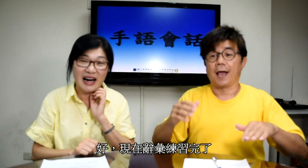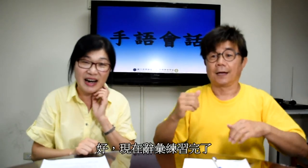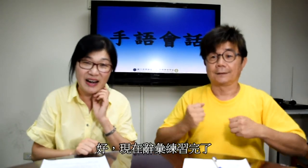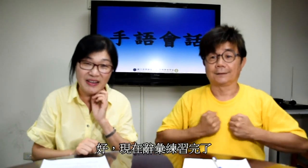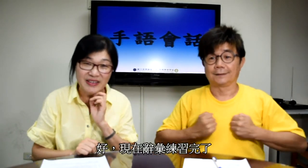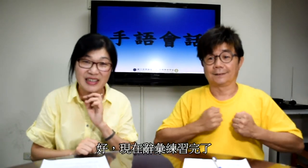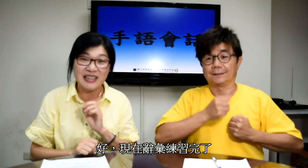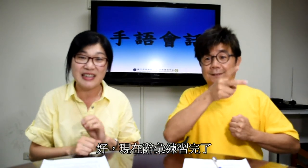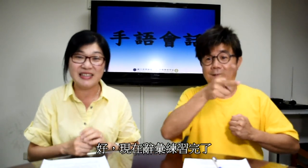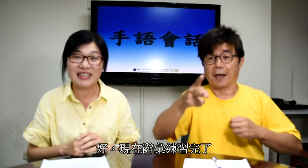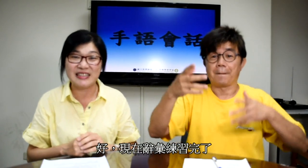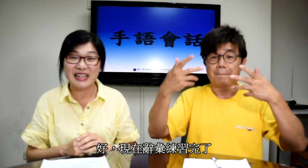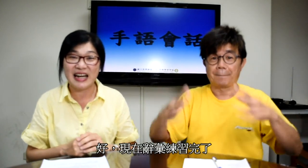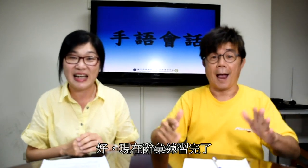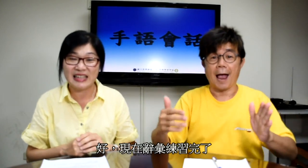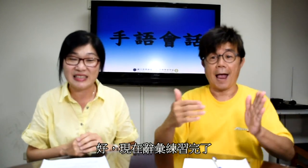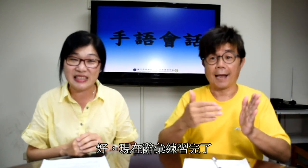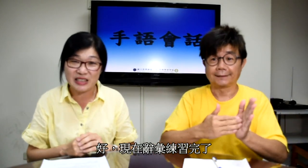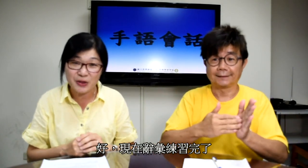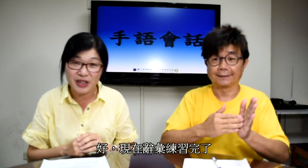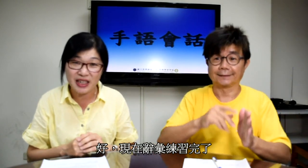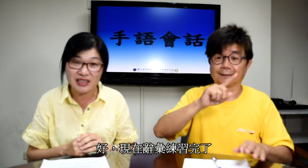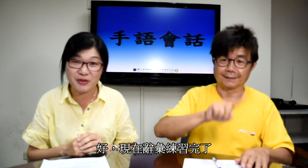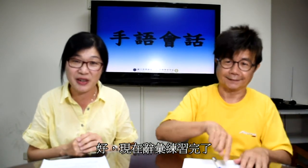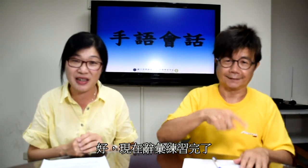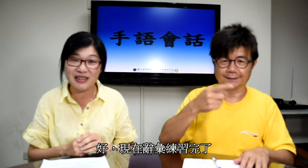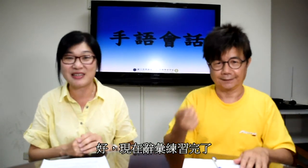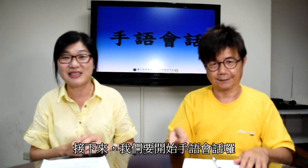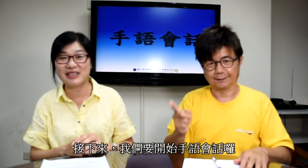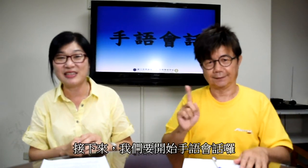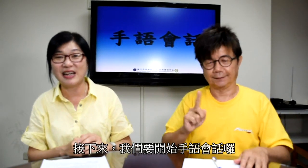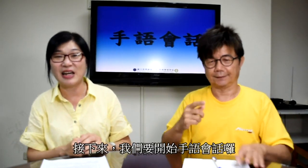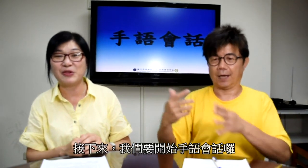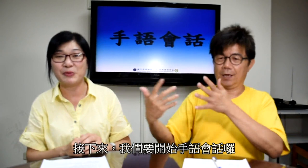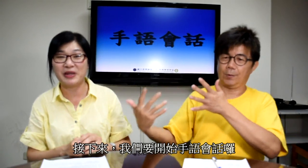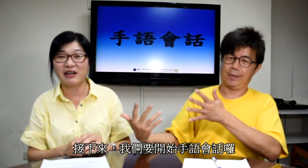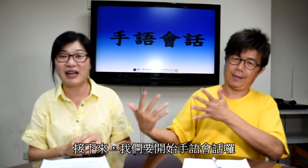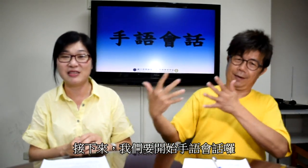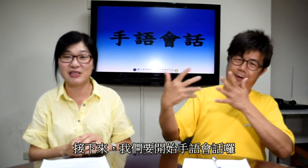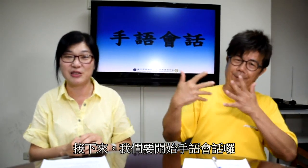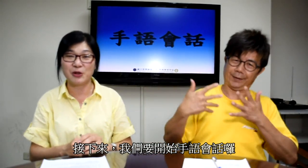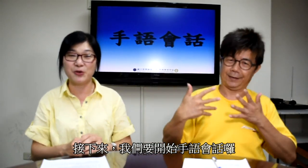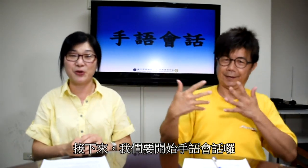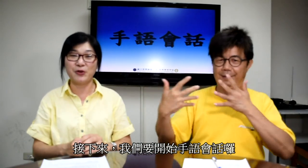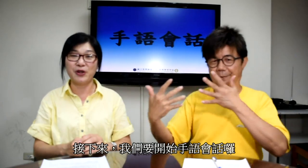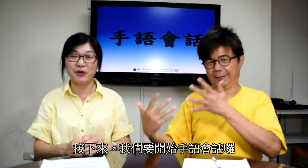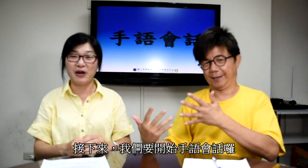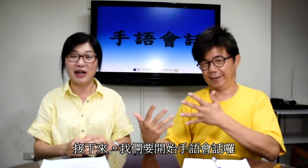好，现在词汇练习完了，接下来我们要开始手语绘画咯。